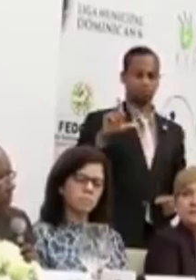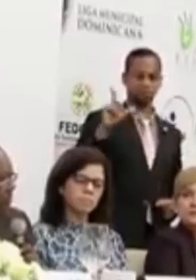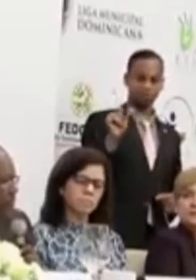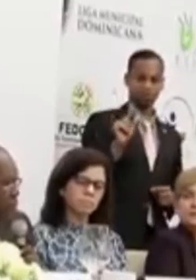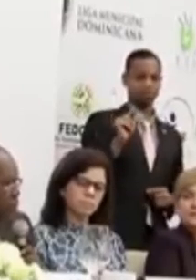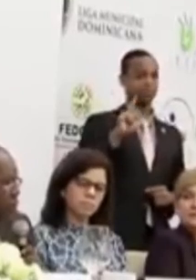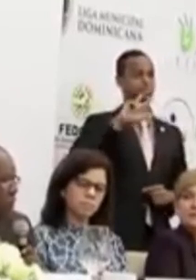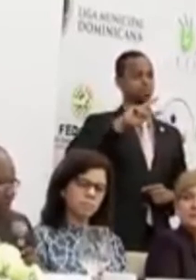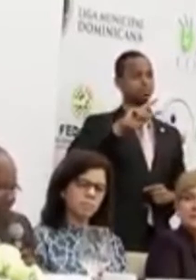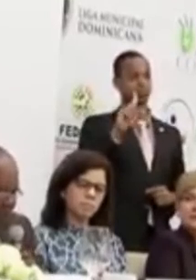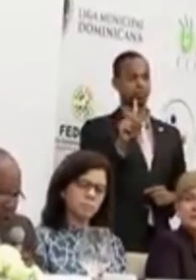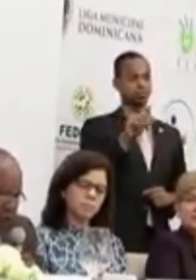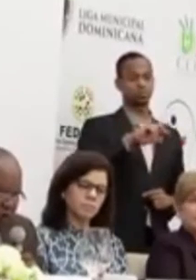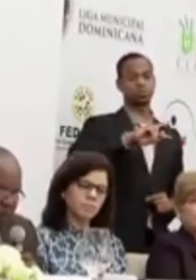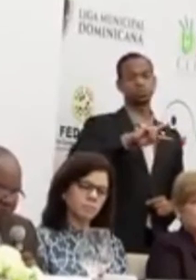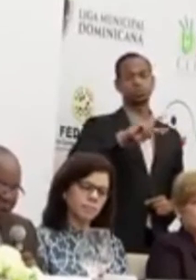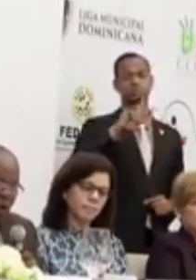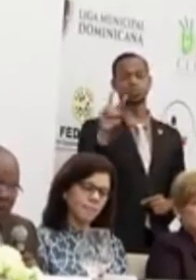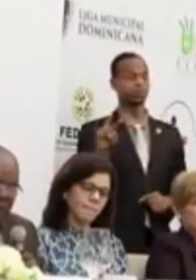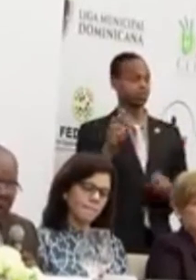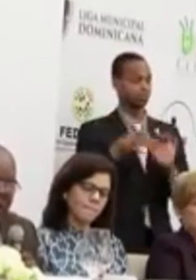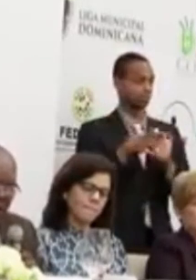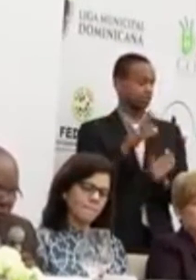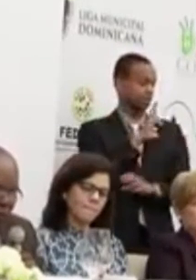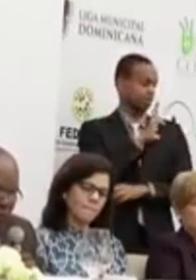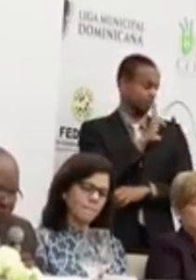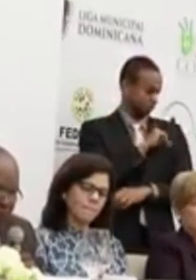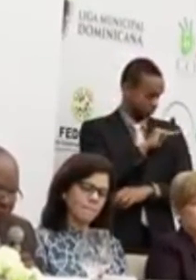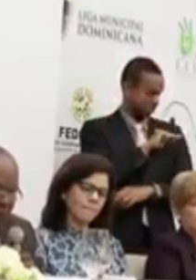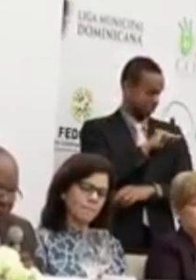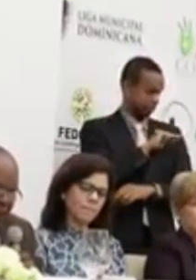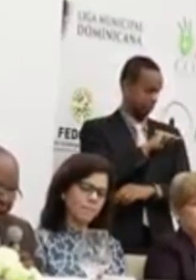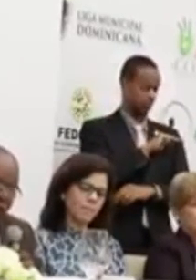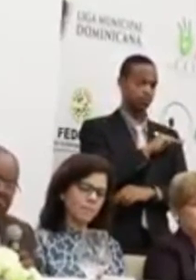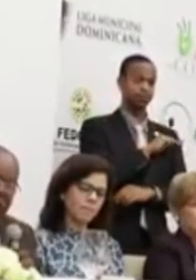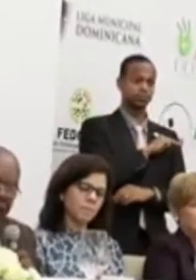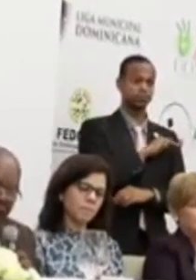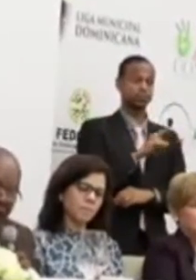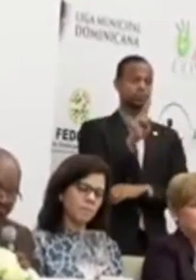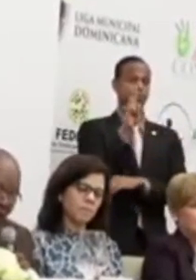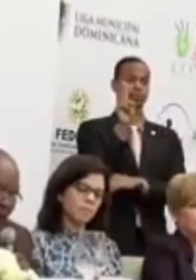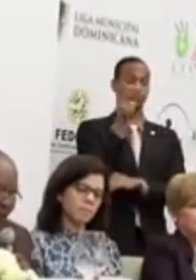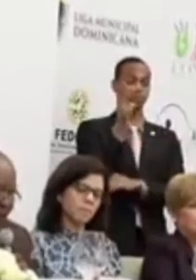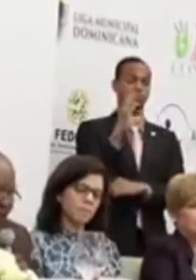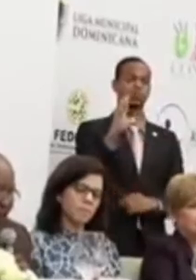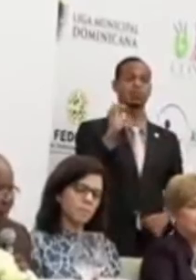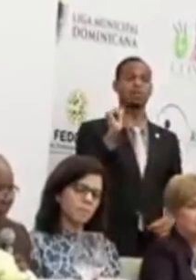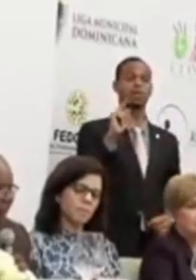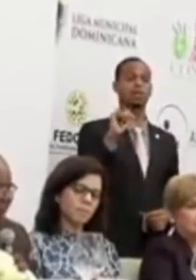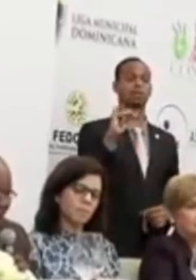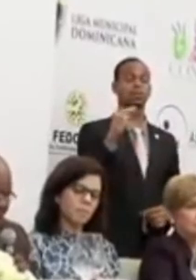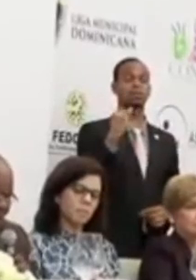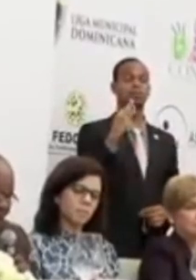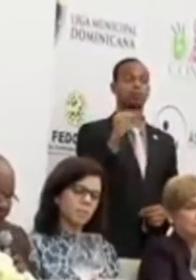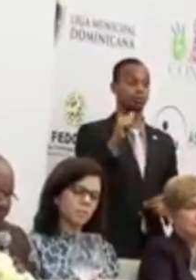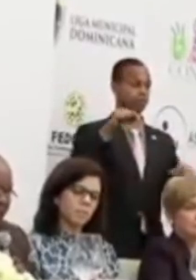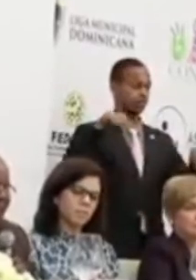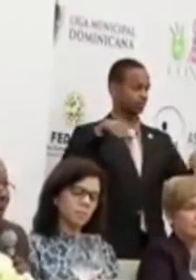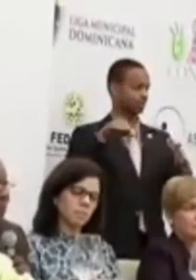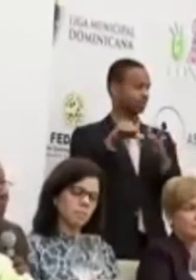20, 21 y 22 de noviembre en curso, en el Hotel Catalonia de esta